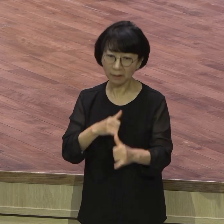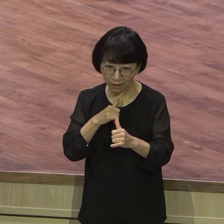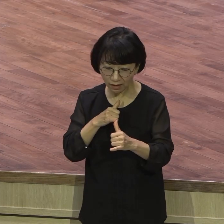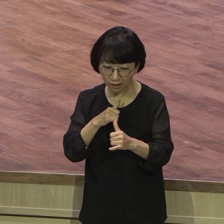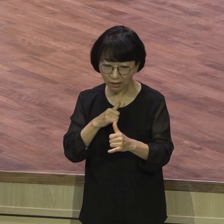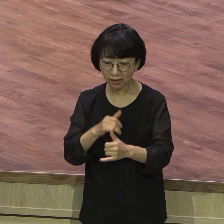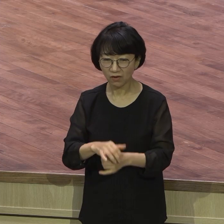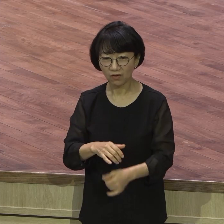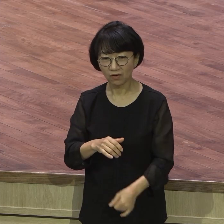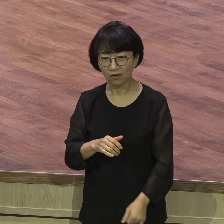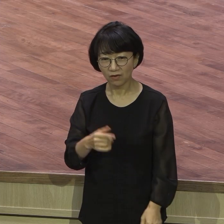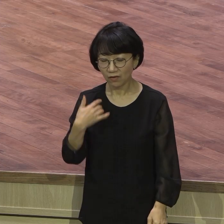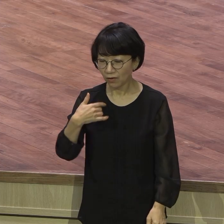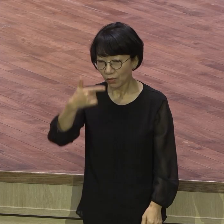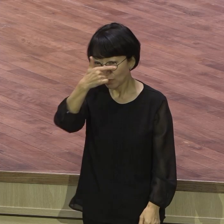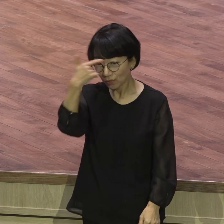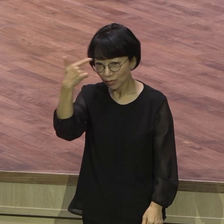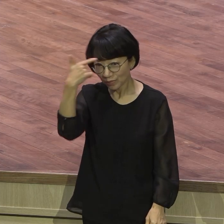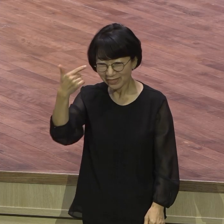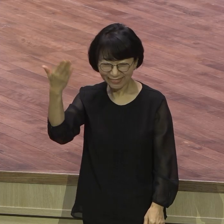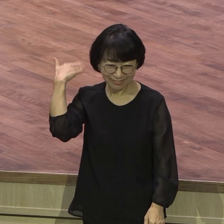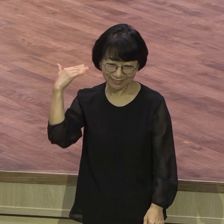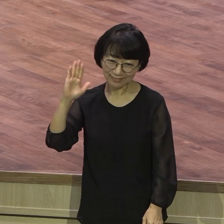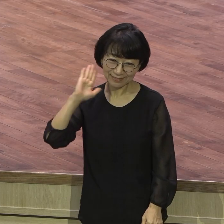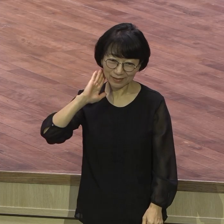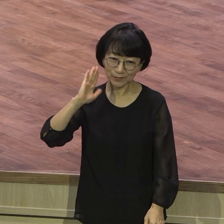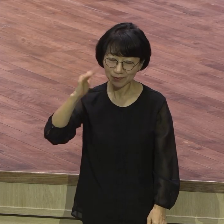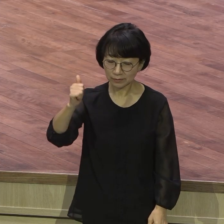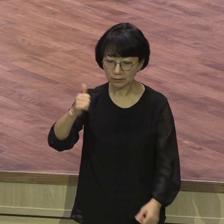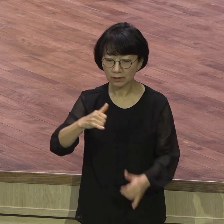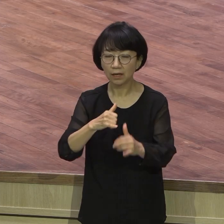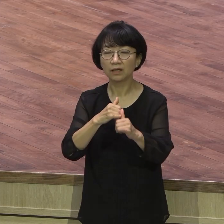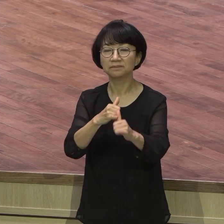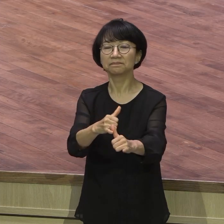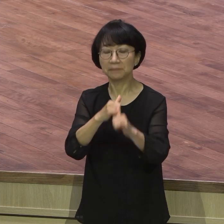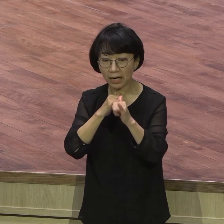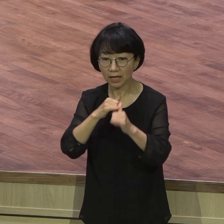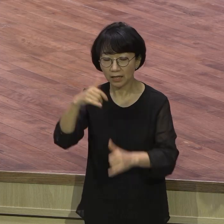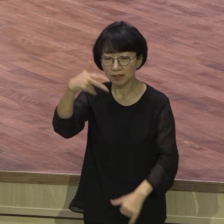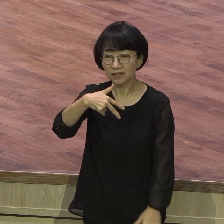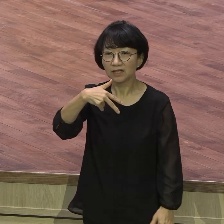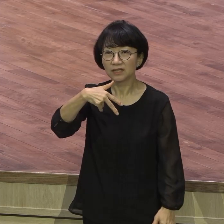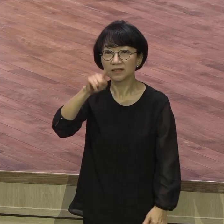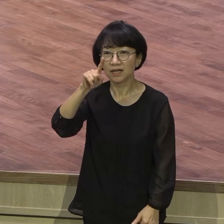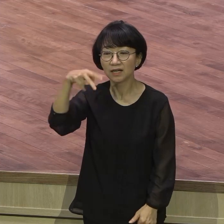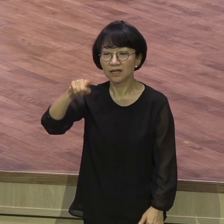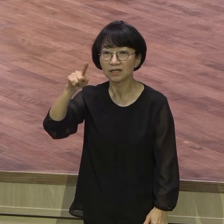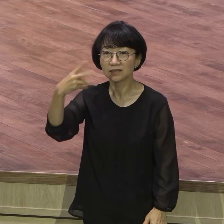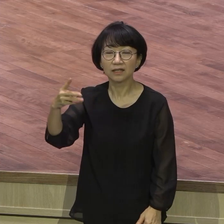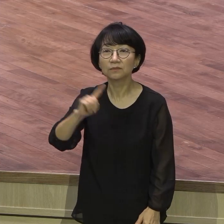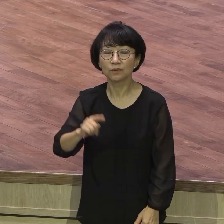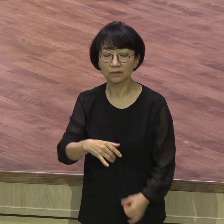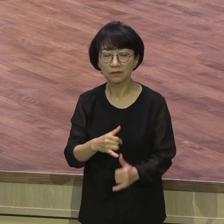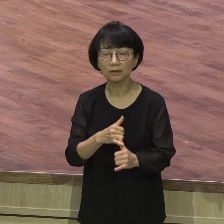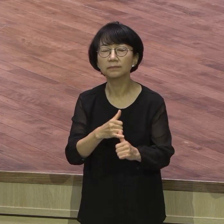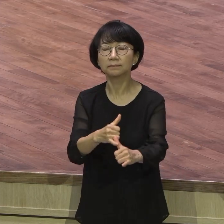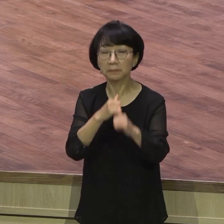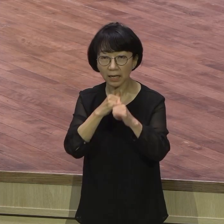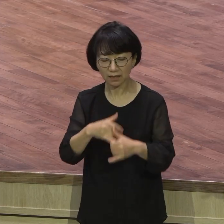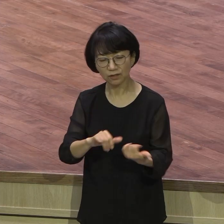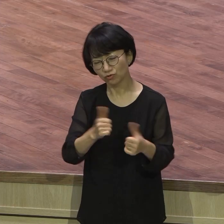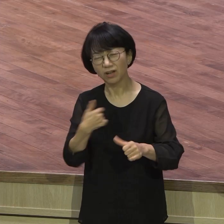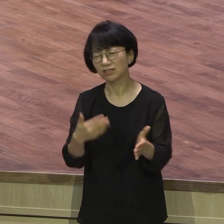노무현 전 대통령이 자살했다. 자살했다가 뭐예요. 내 죽으면 끝난 거다. 이런